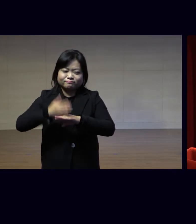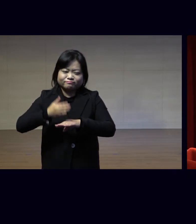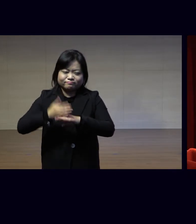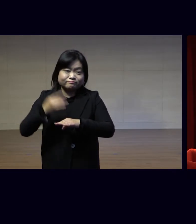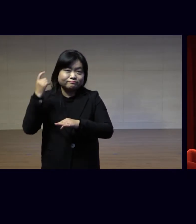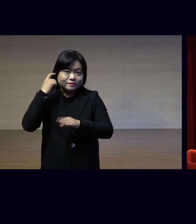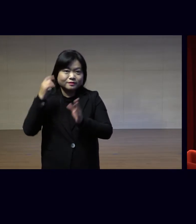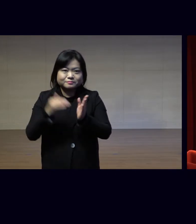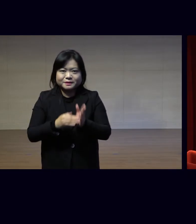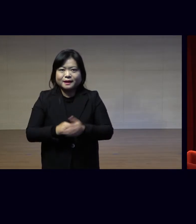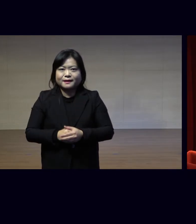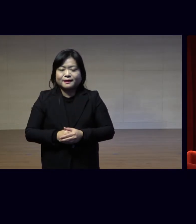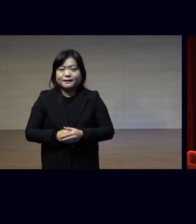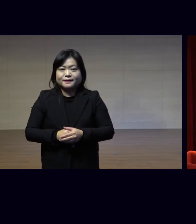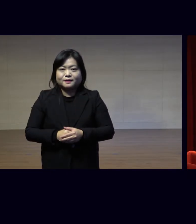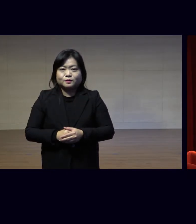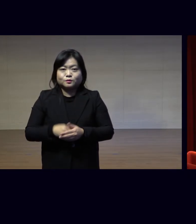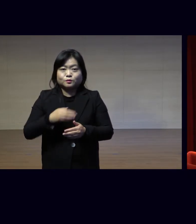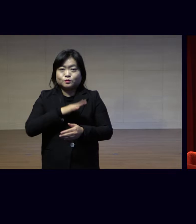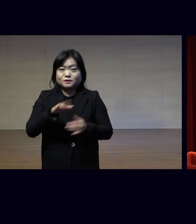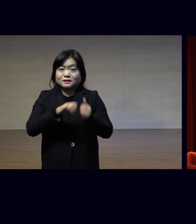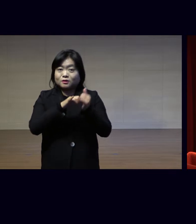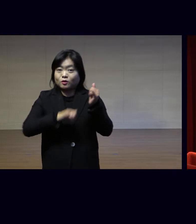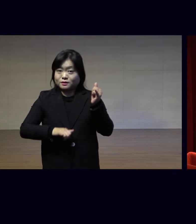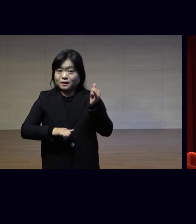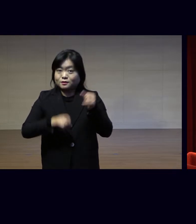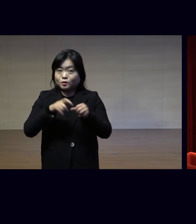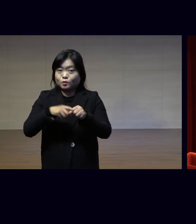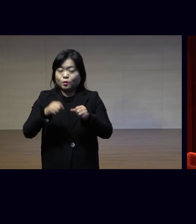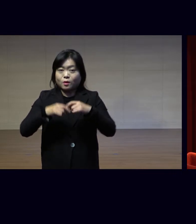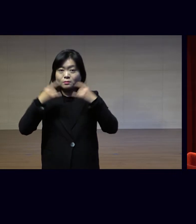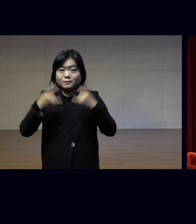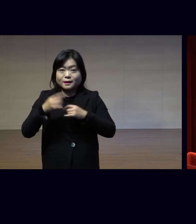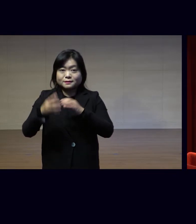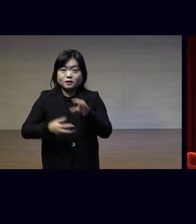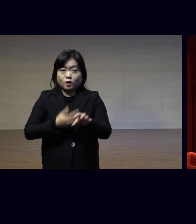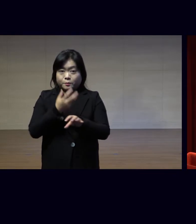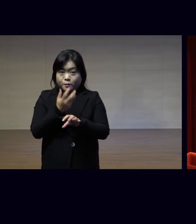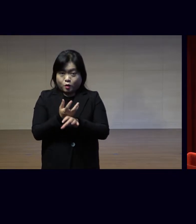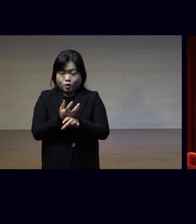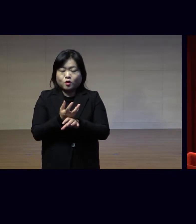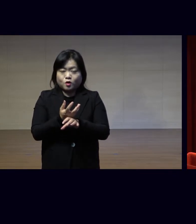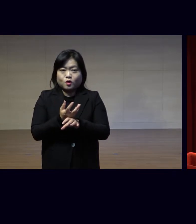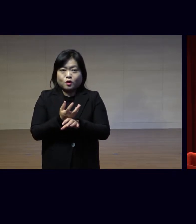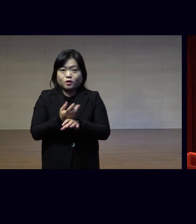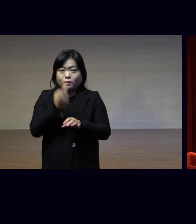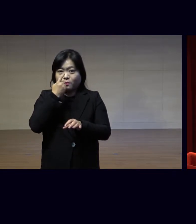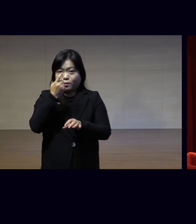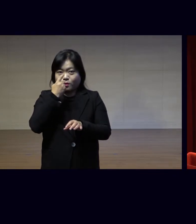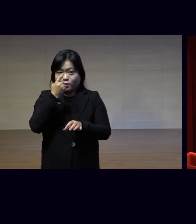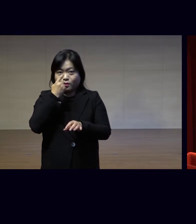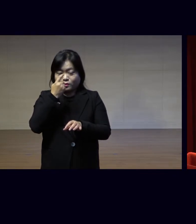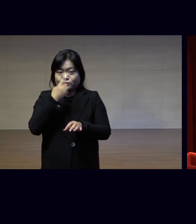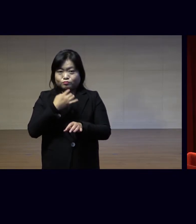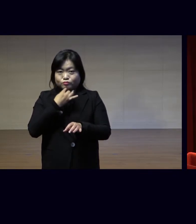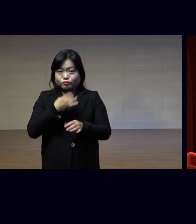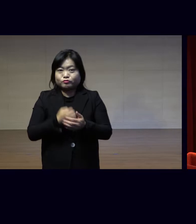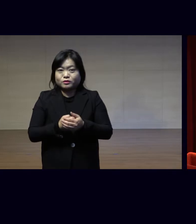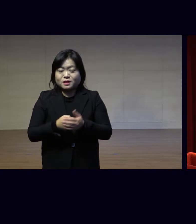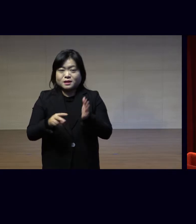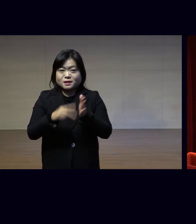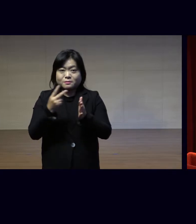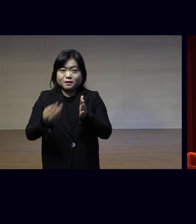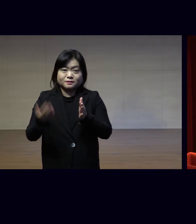들었습니다. 저희는 그냥 역사적으로 프랑스 혁명을 배웠는데 그